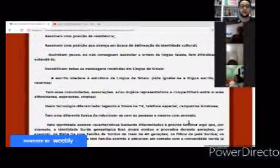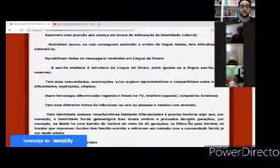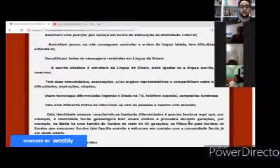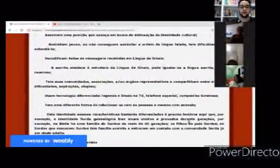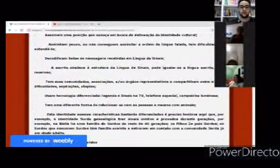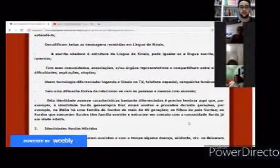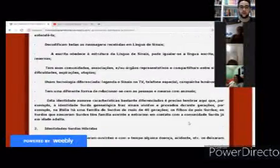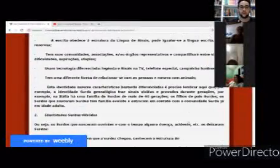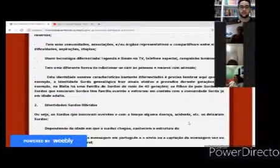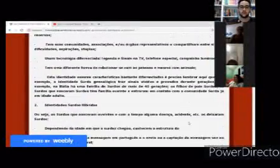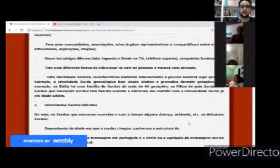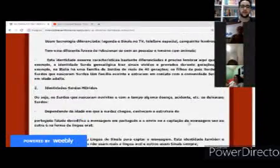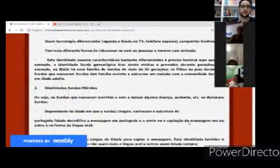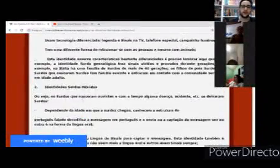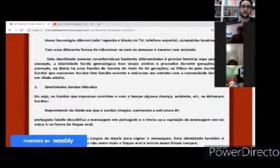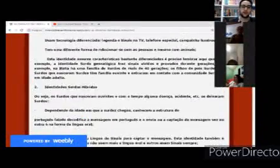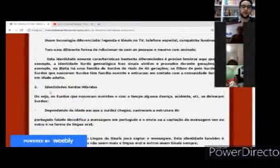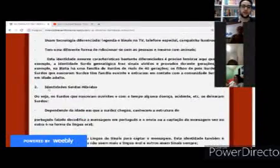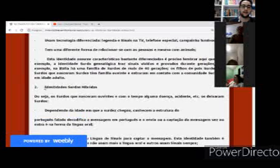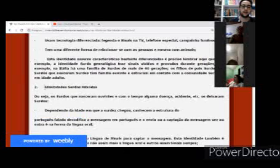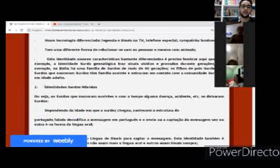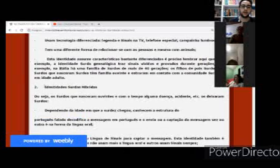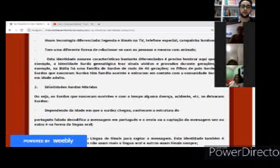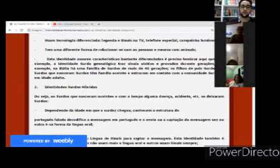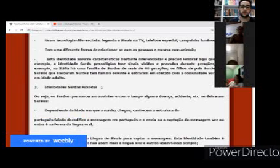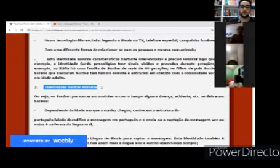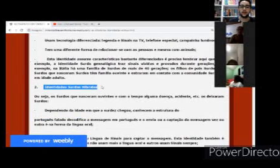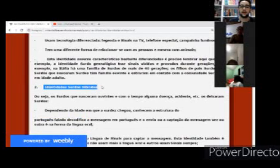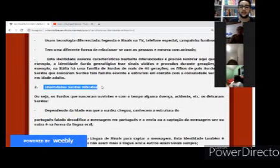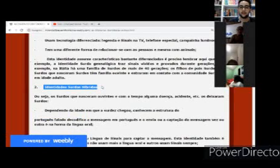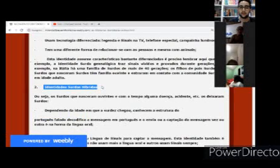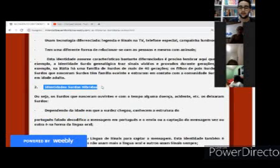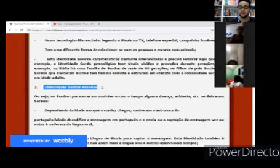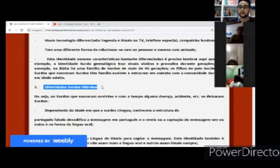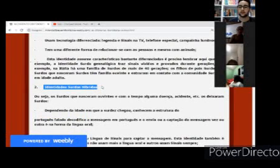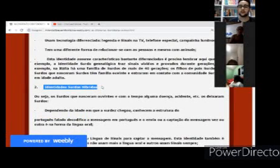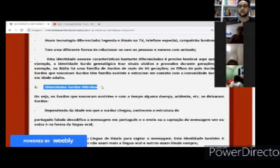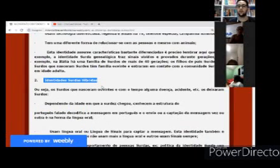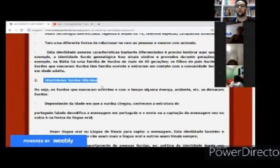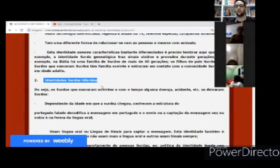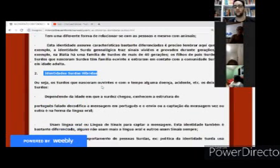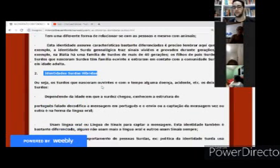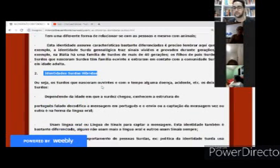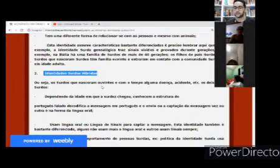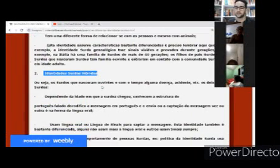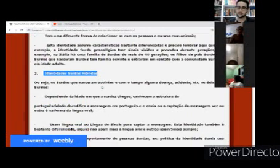gente viu a segunda identidade, a identidade surda híbrida, que são ouvintes que